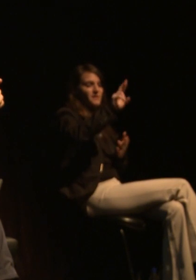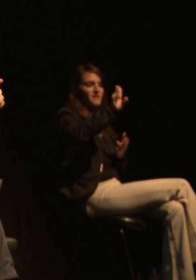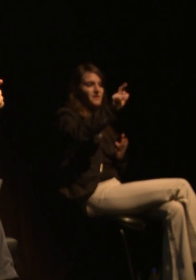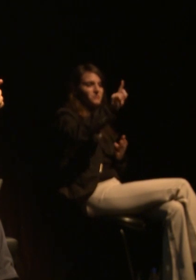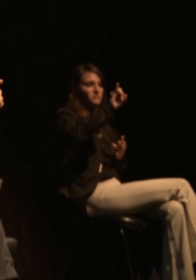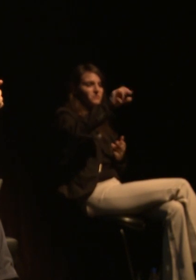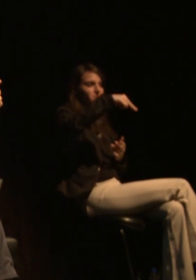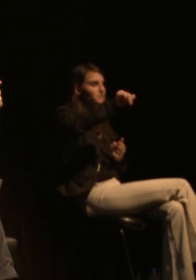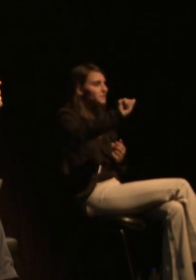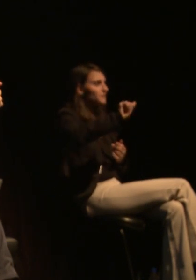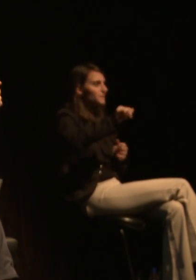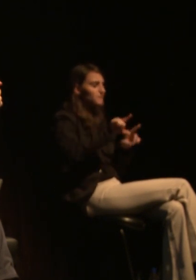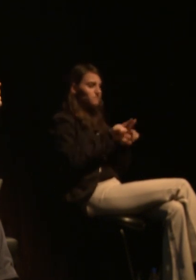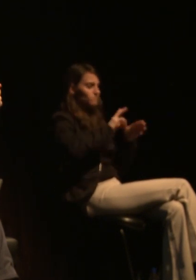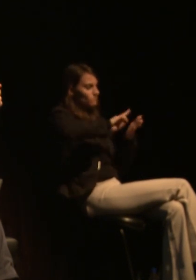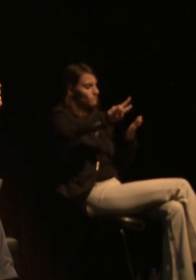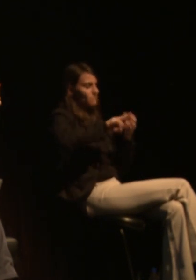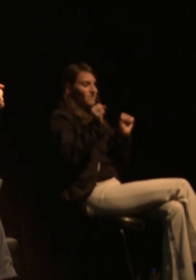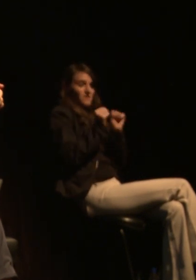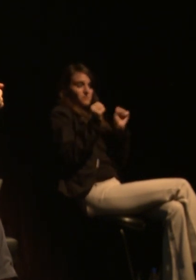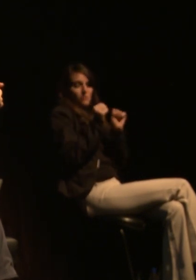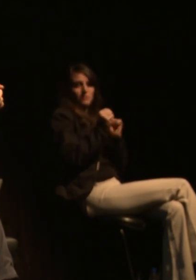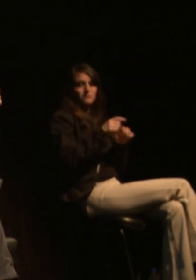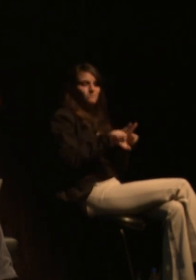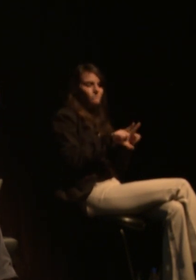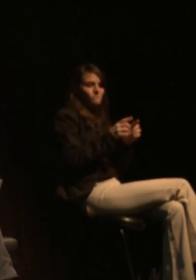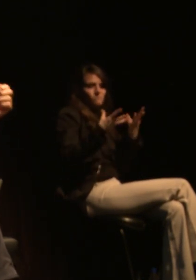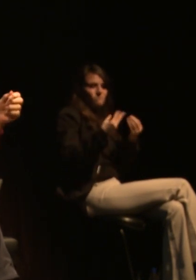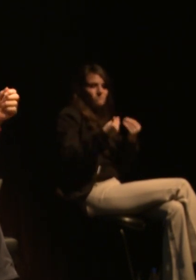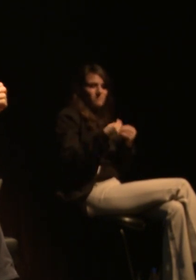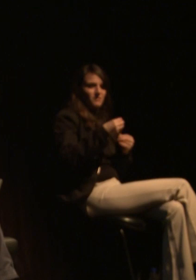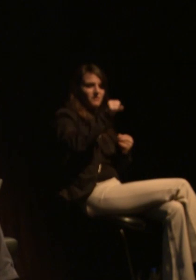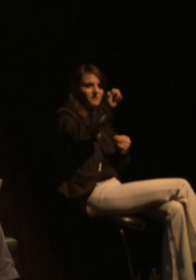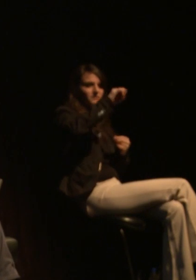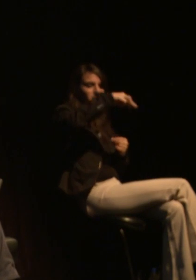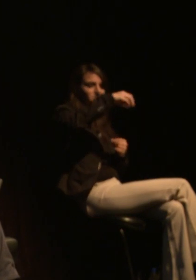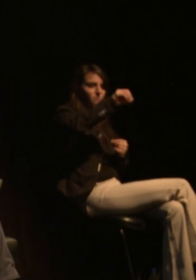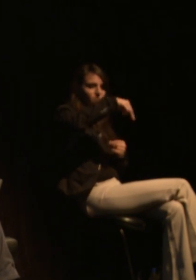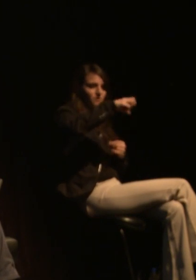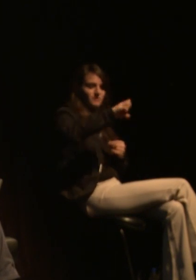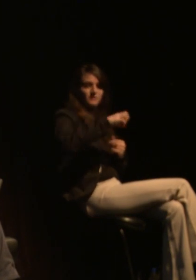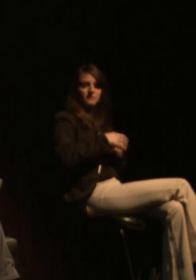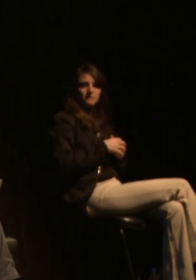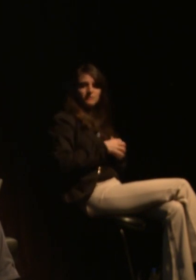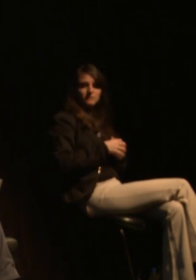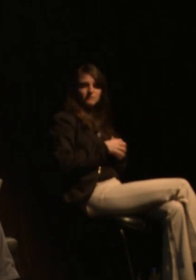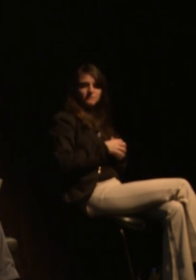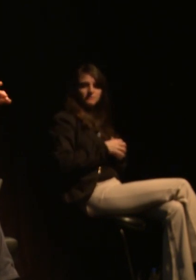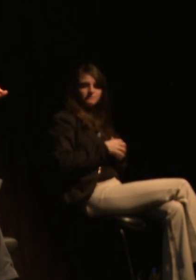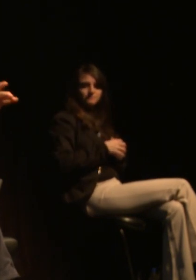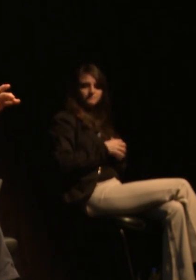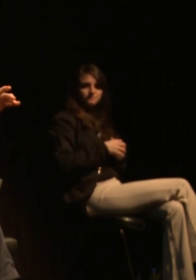Catherine Mansfield eu li e adorei bastante. Simone de Beauvoir foi outra que também me